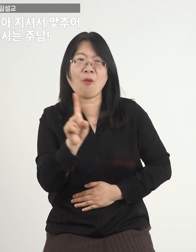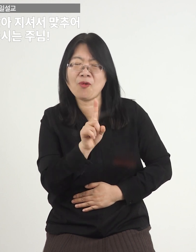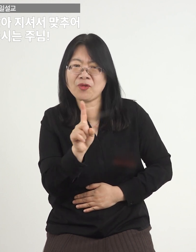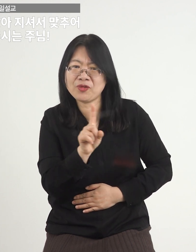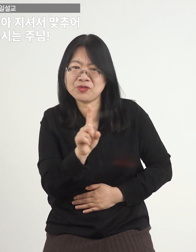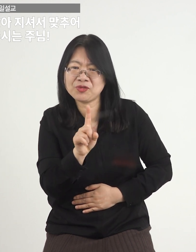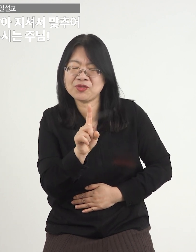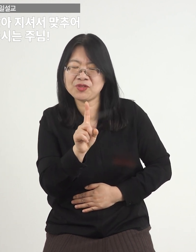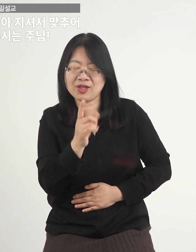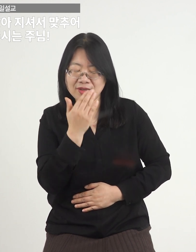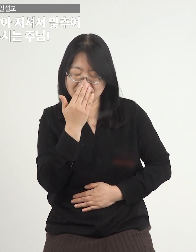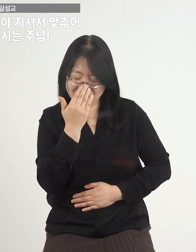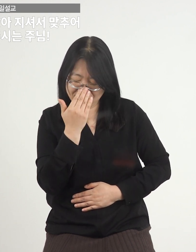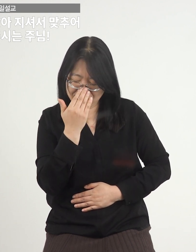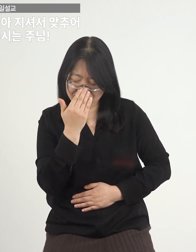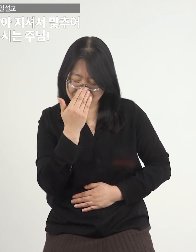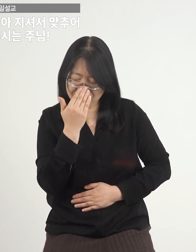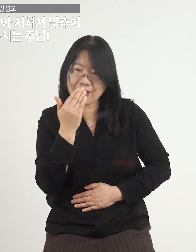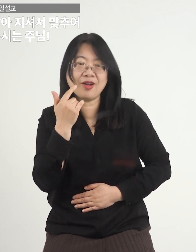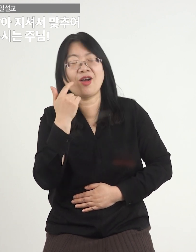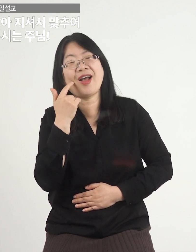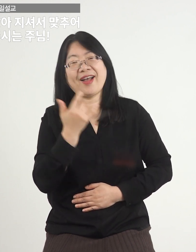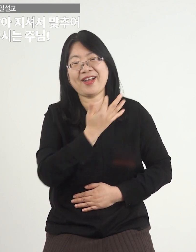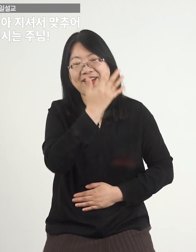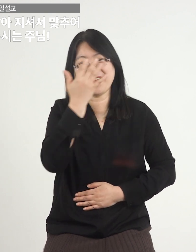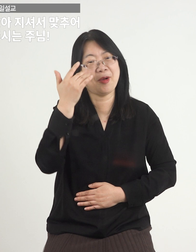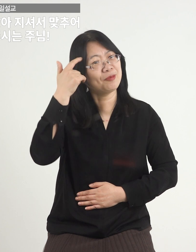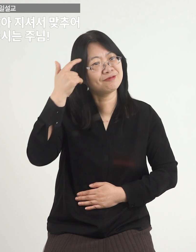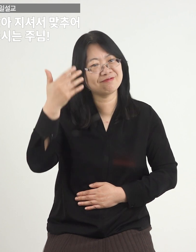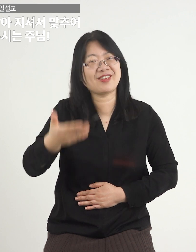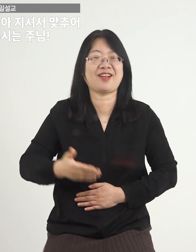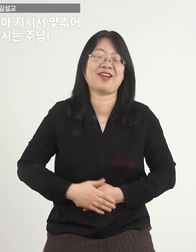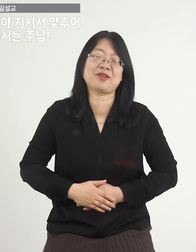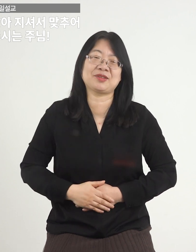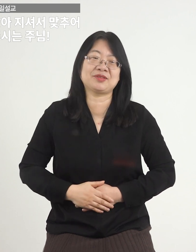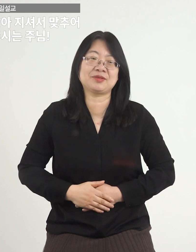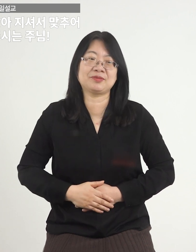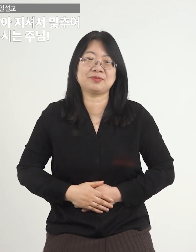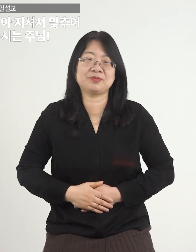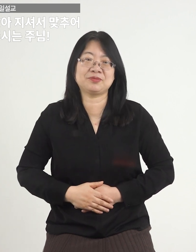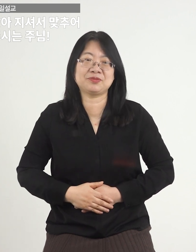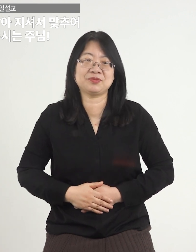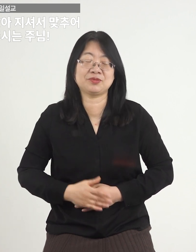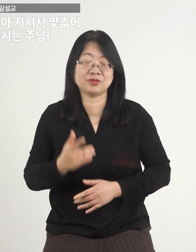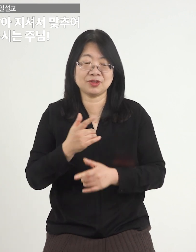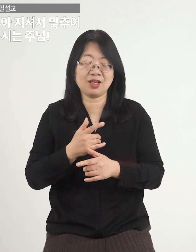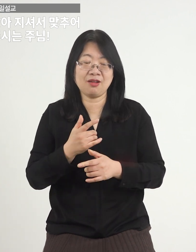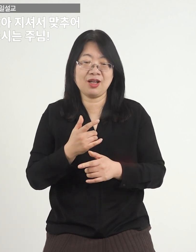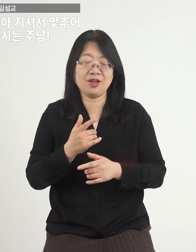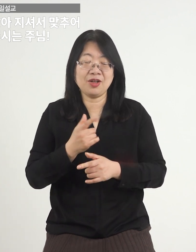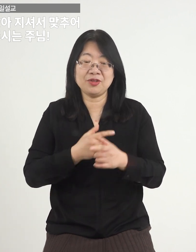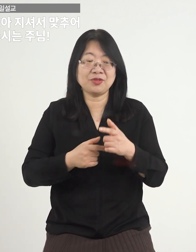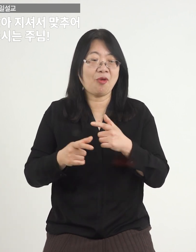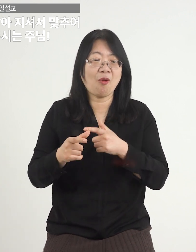선하고 아름다운고, 더 이상 표현이 부족할